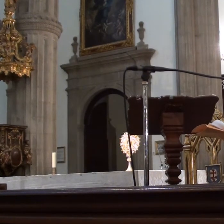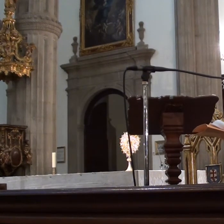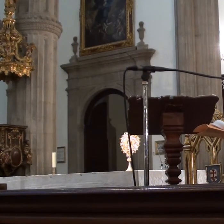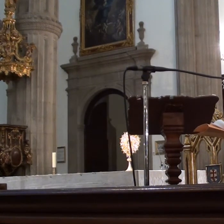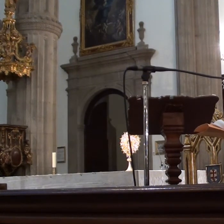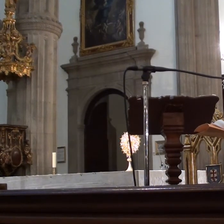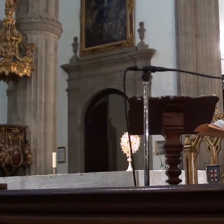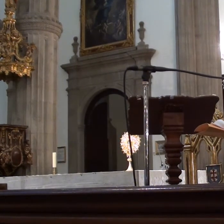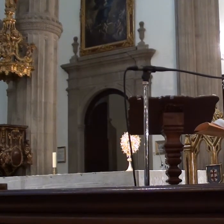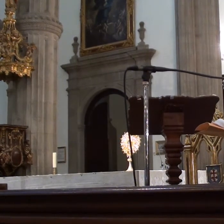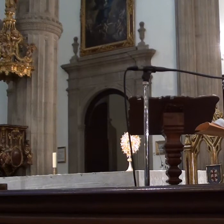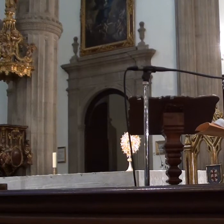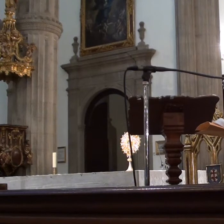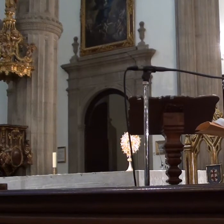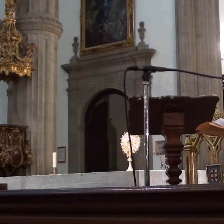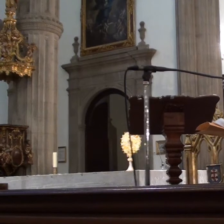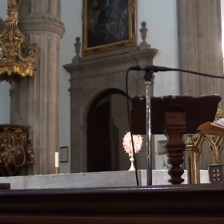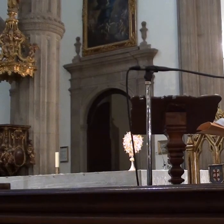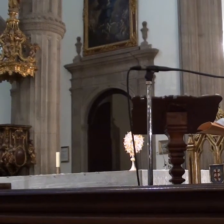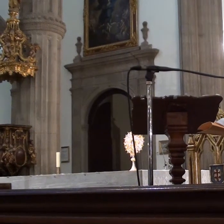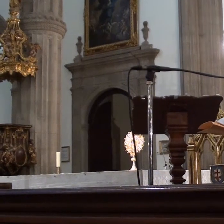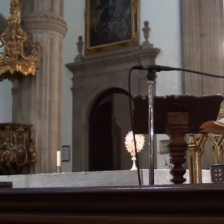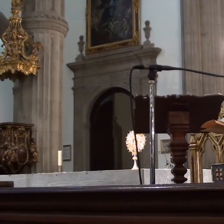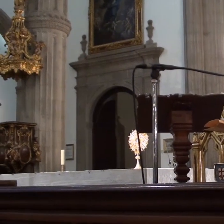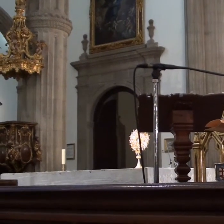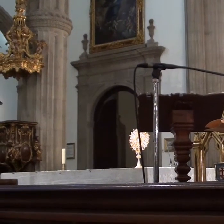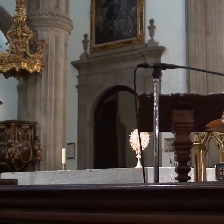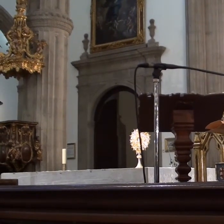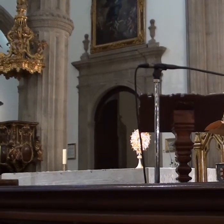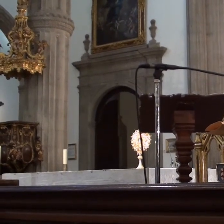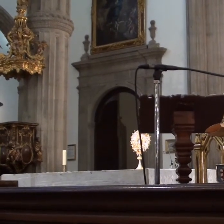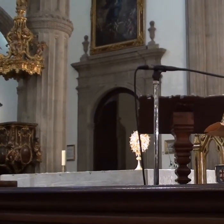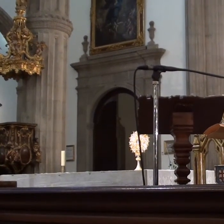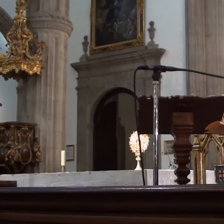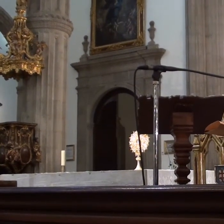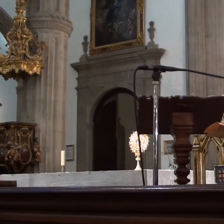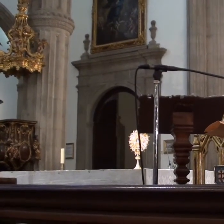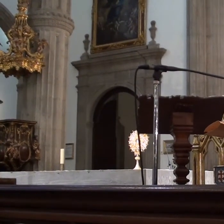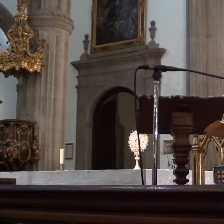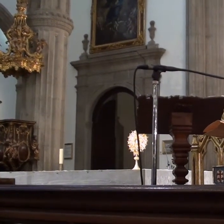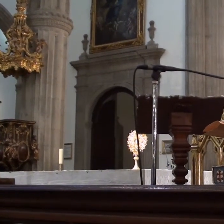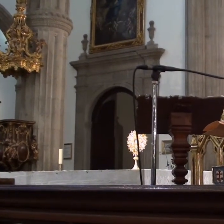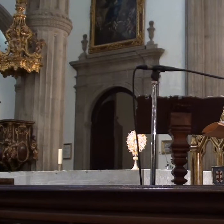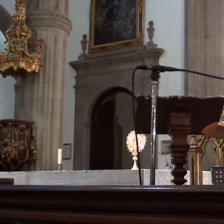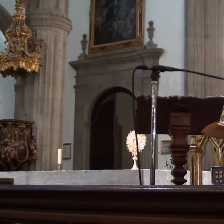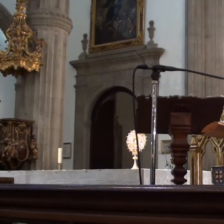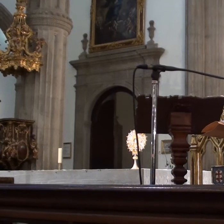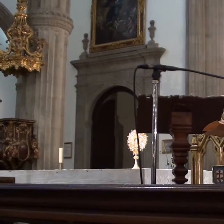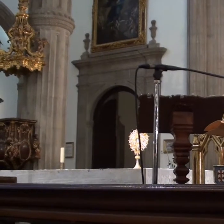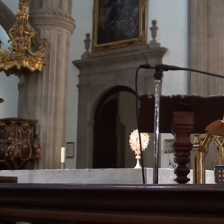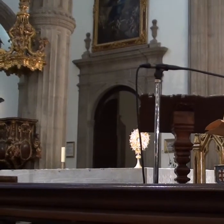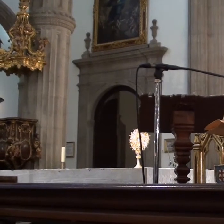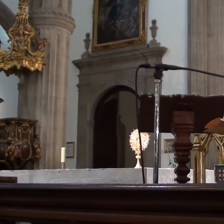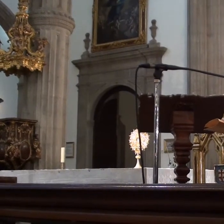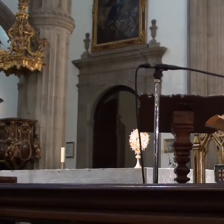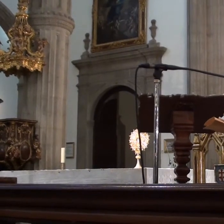vamos a escuchar un texto de este pasaje que describe maravillosamente el